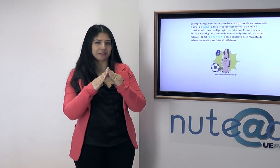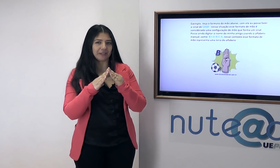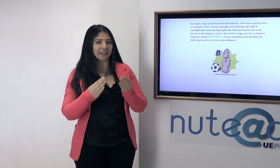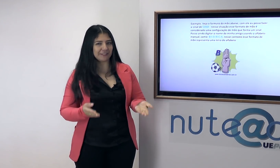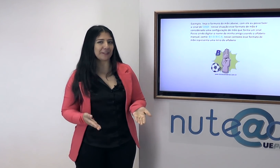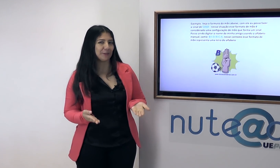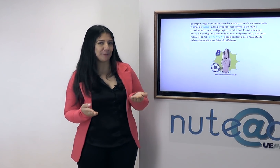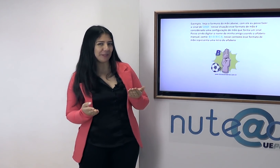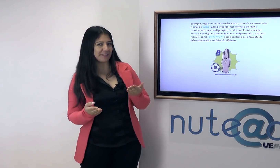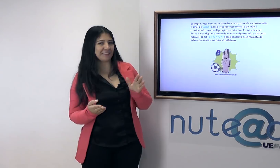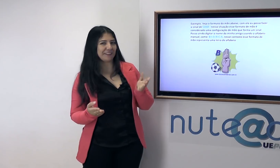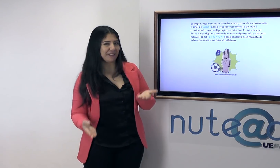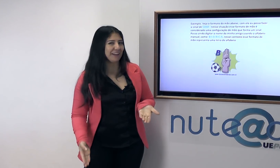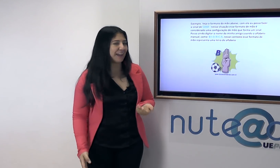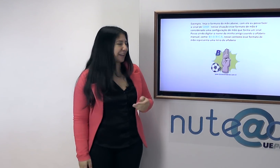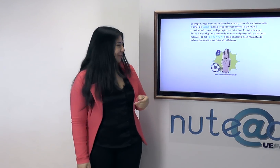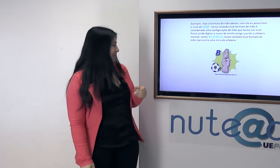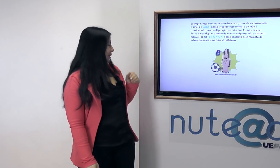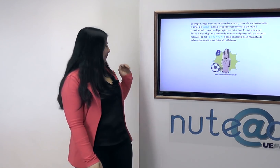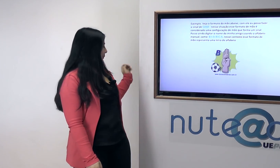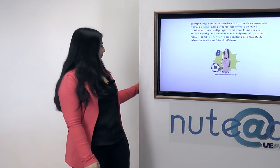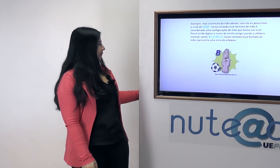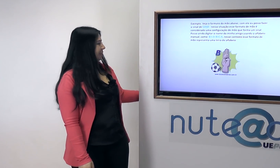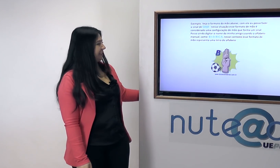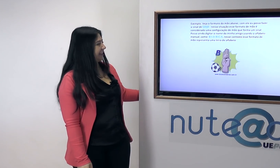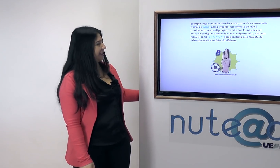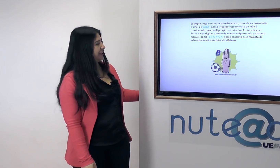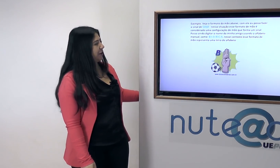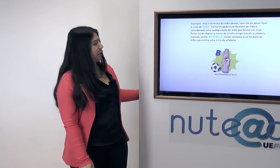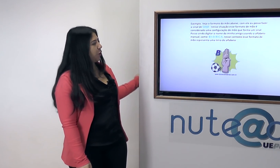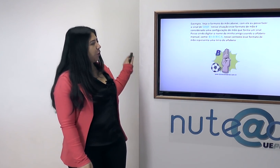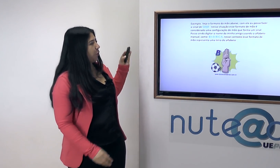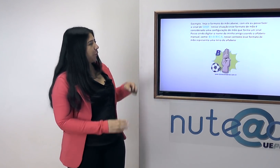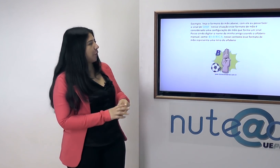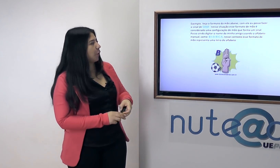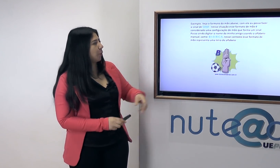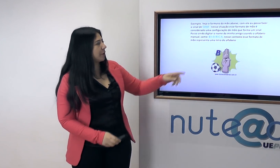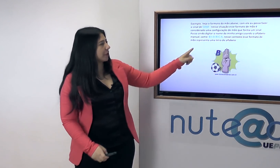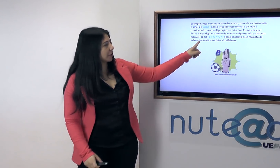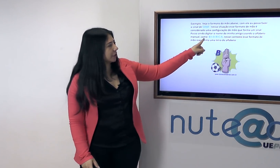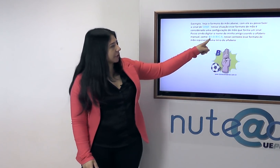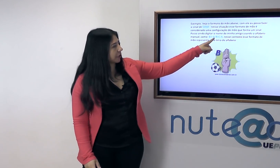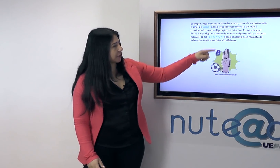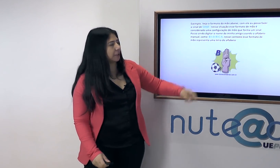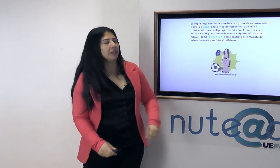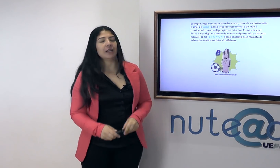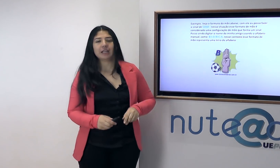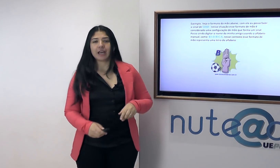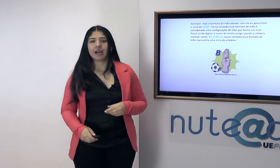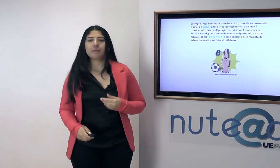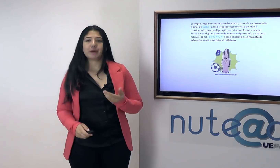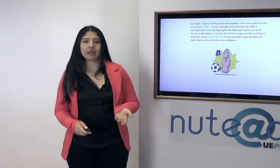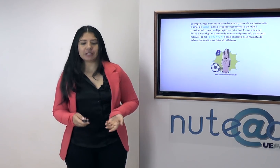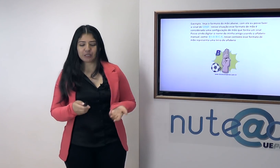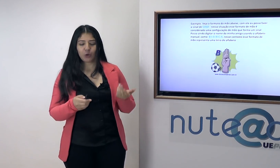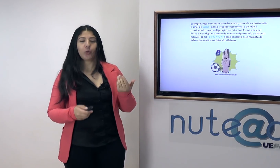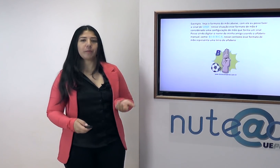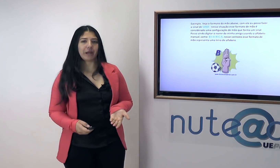É estranho, mas é isso mesmo, tá? O Bianca aqui, ele é apenas um